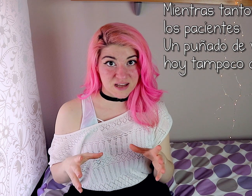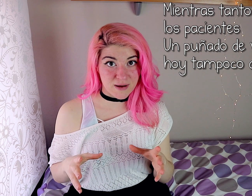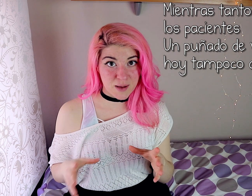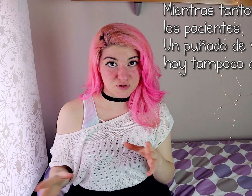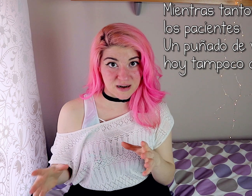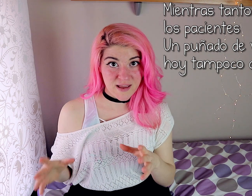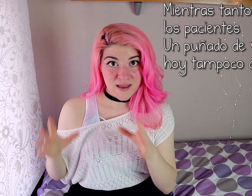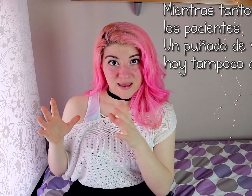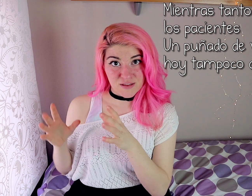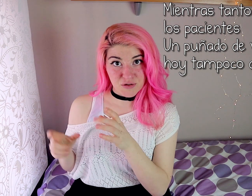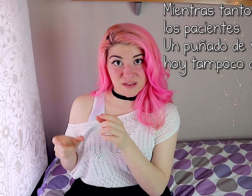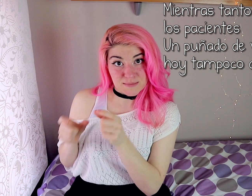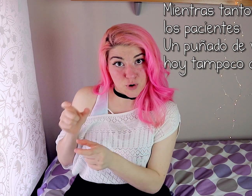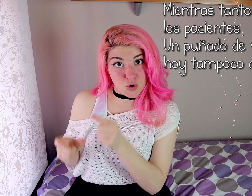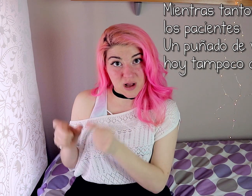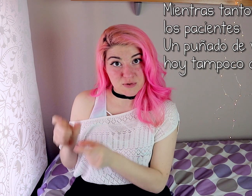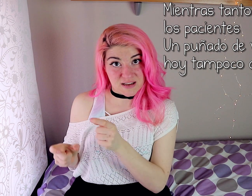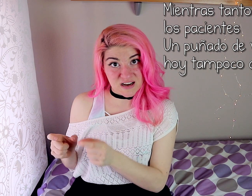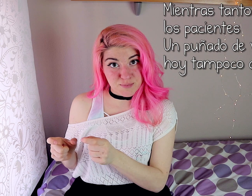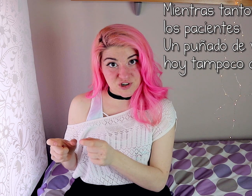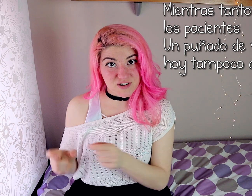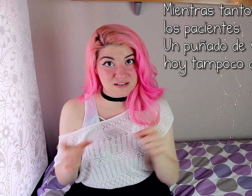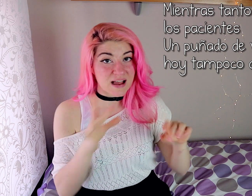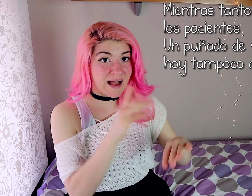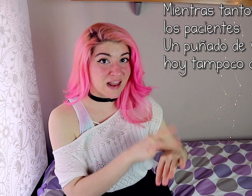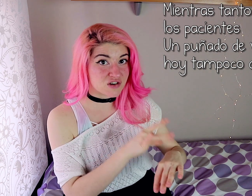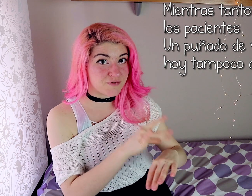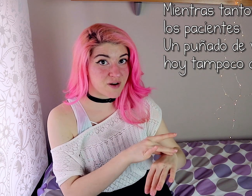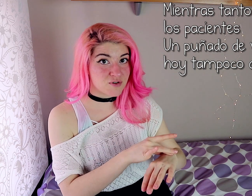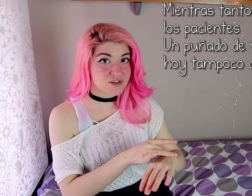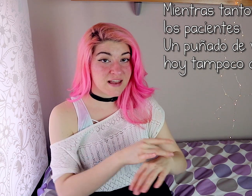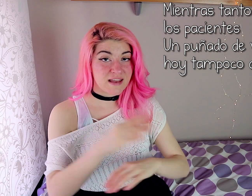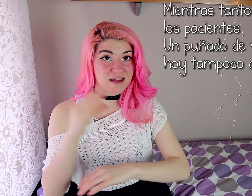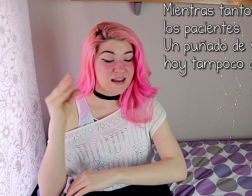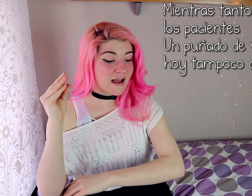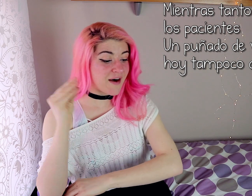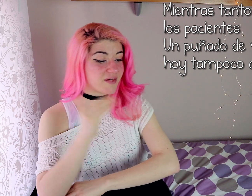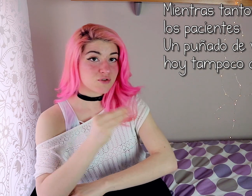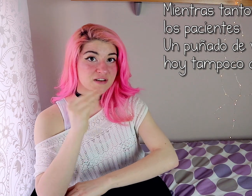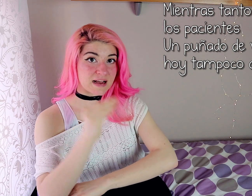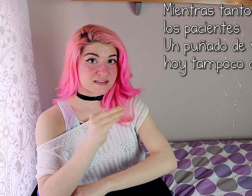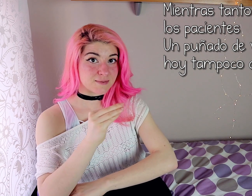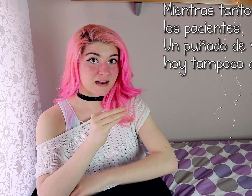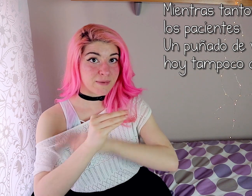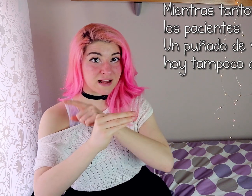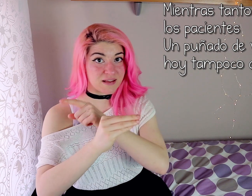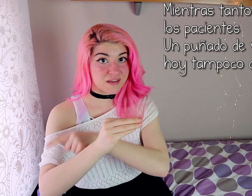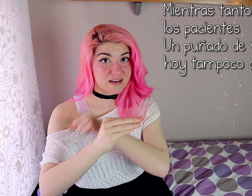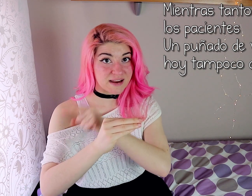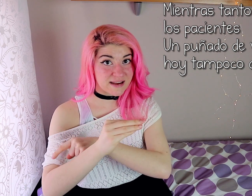trabajamos, ¿vale? Entonces, colocamos aquí a las personas, aquí a los enfermos y hacemos así, ¿vale? Para decir que